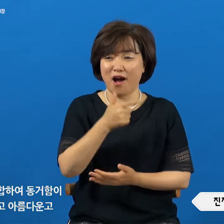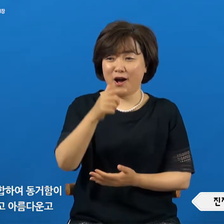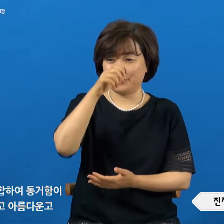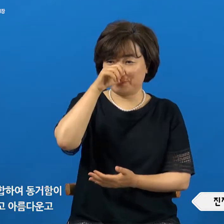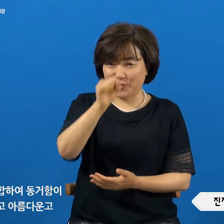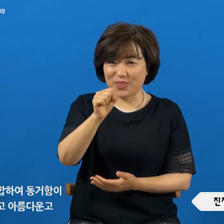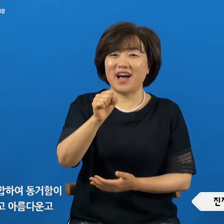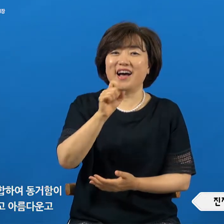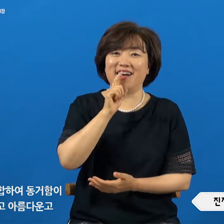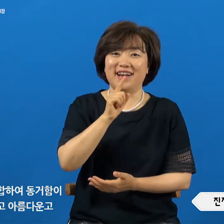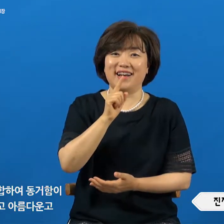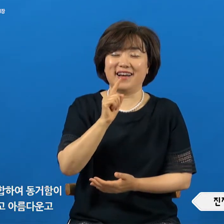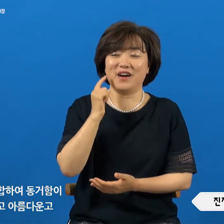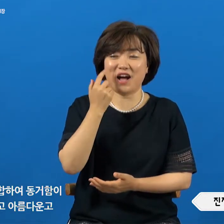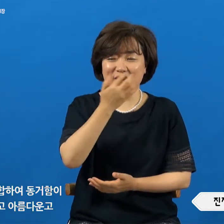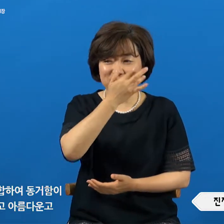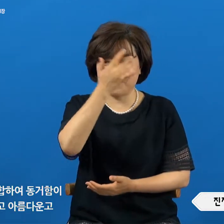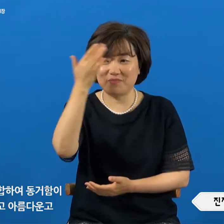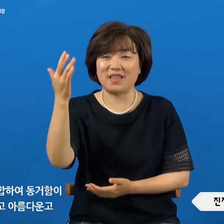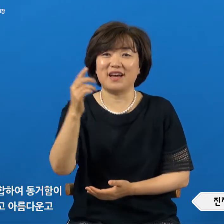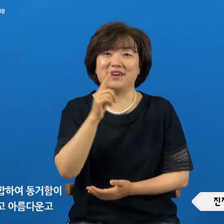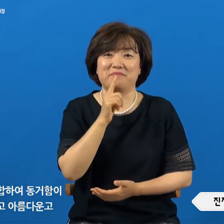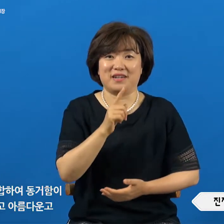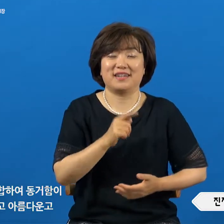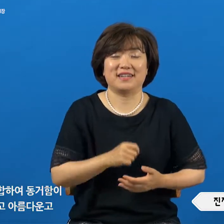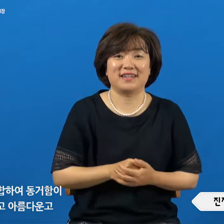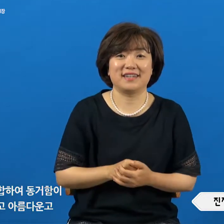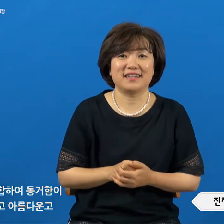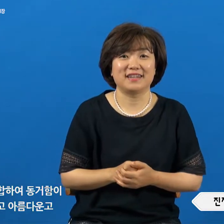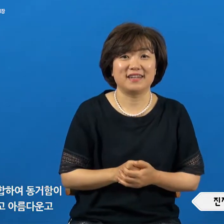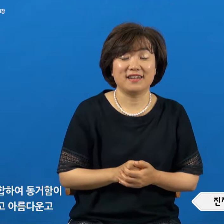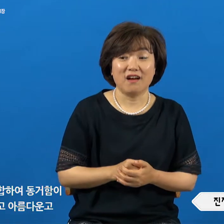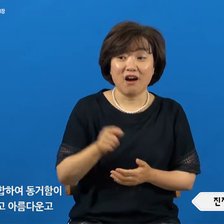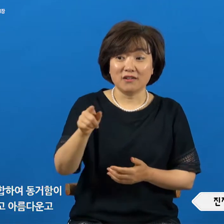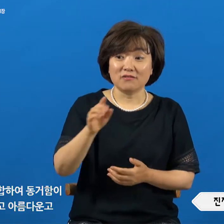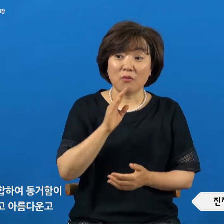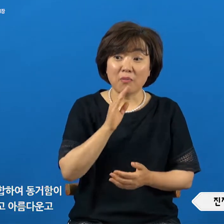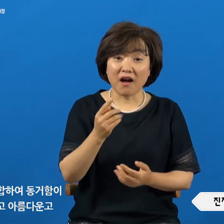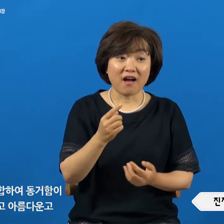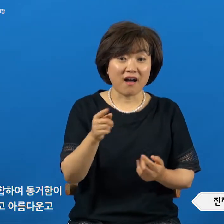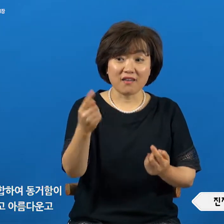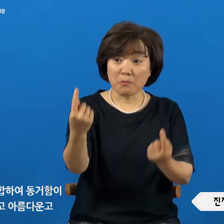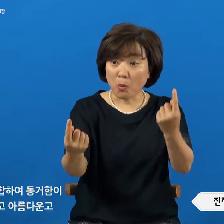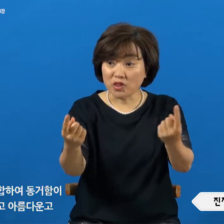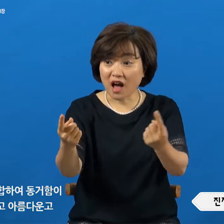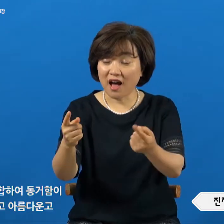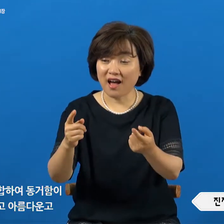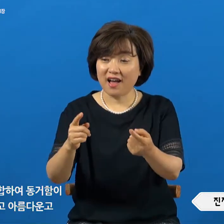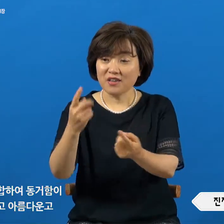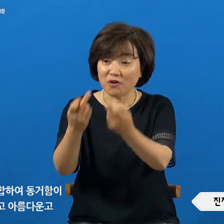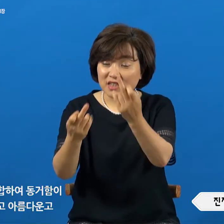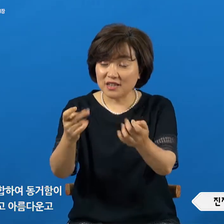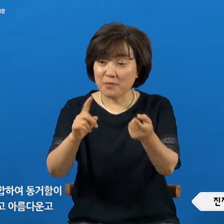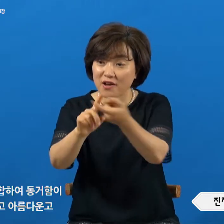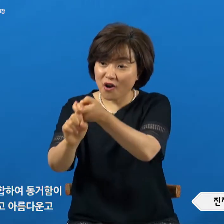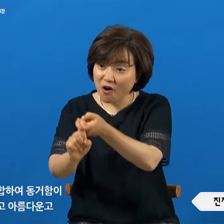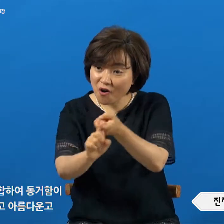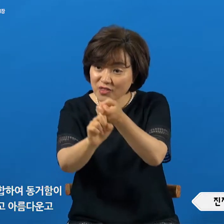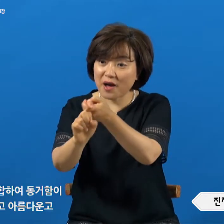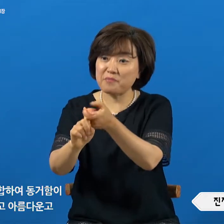좋다는 겁니다. 아주 아름답다는 겁니다. 그보다 더 아름다울 수 없다. 얼마나